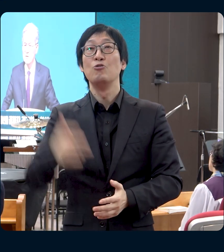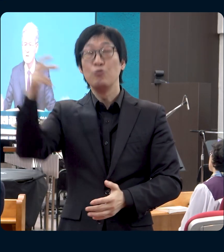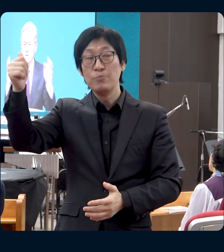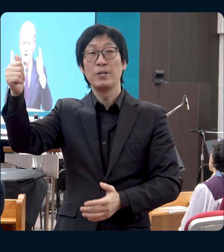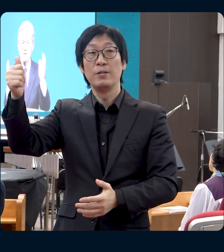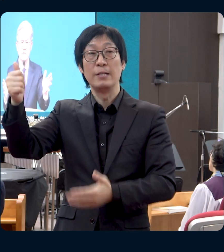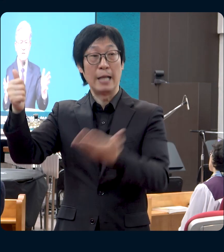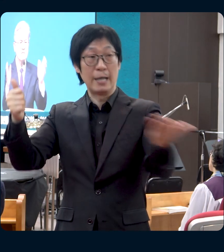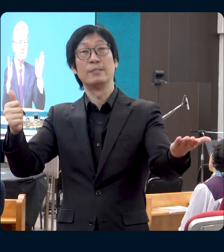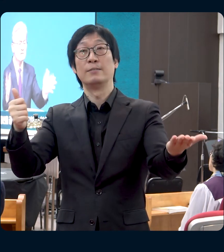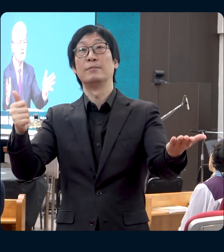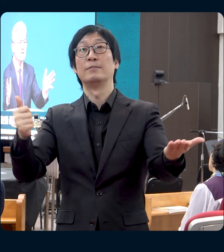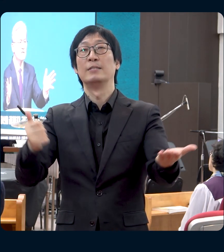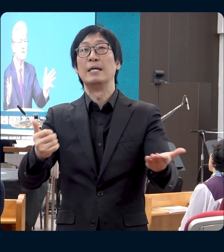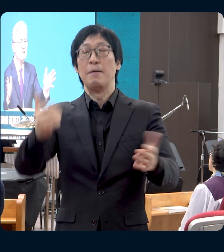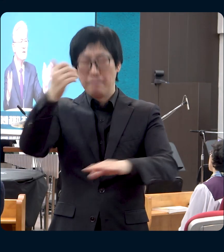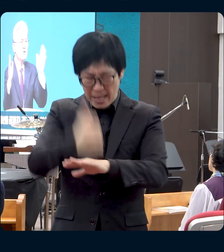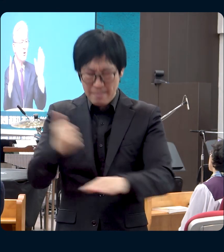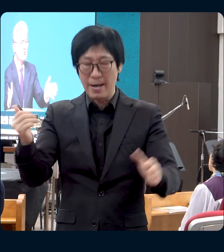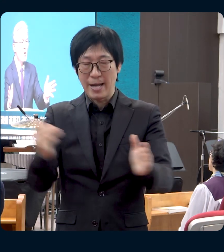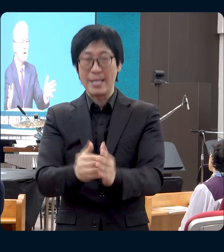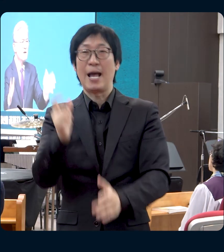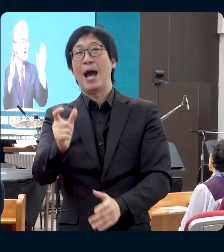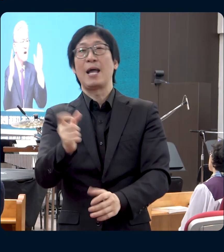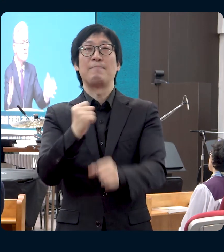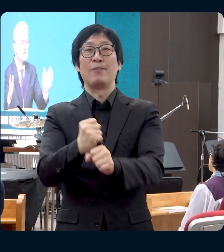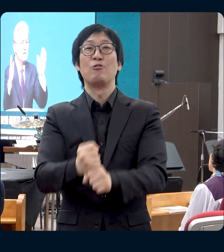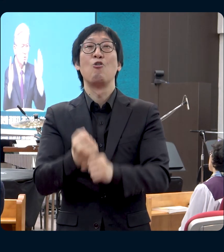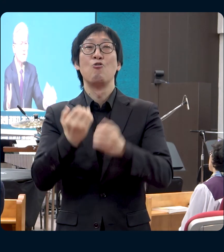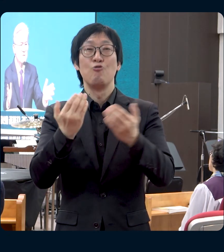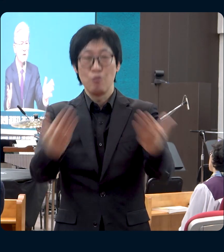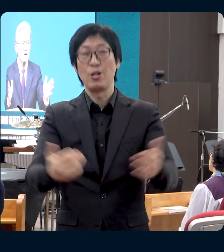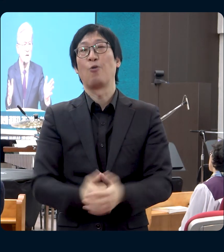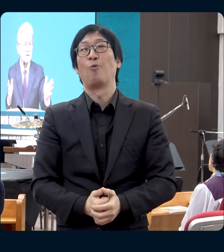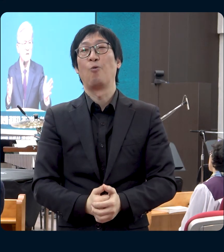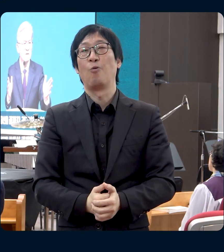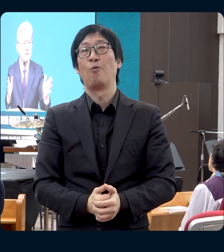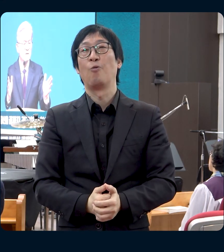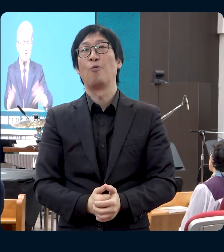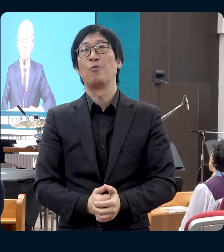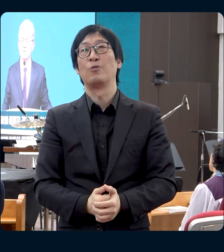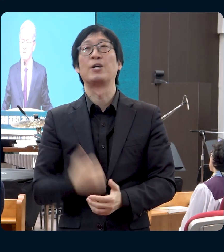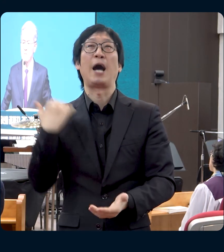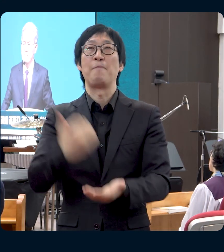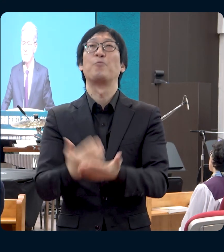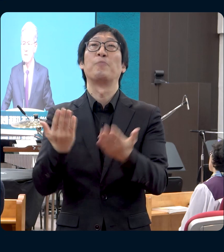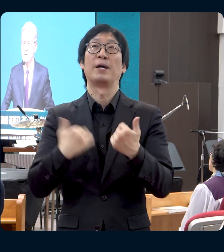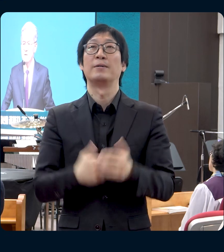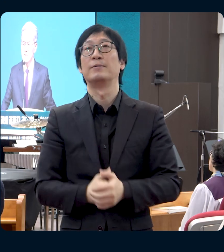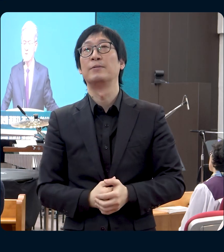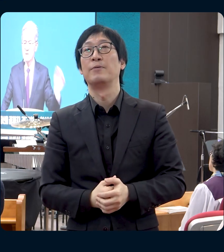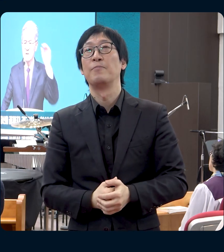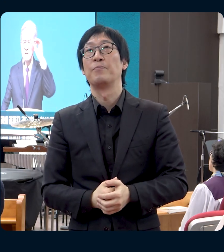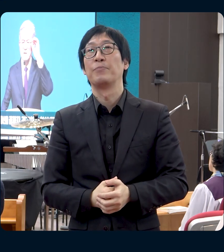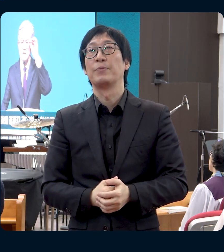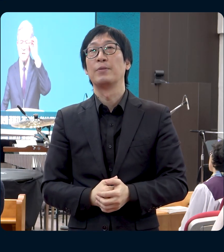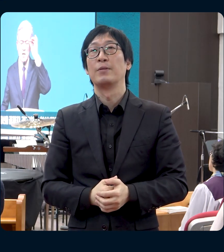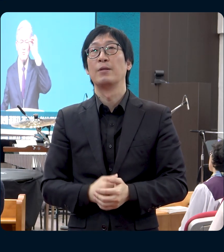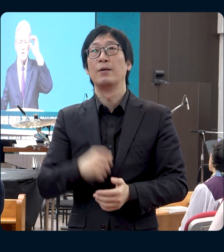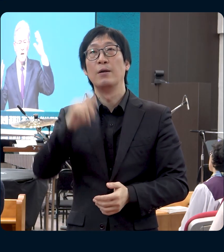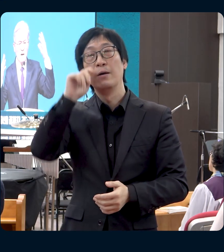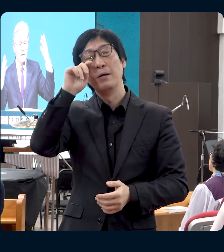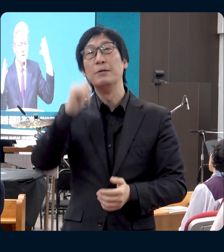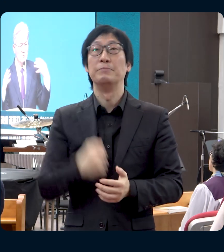주께서 당신을 끝까지 견고하게 하실 것입니다. 여러분, 이것을